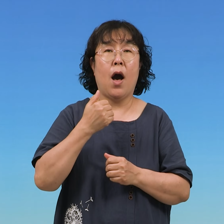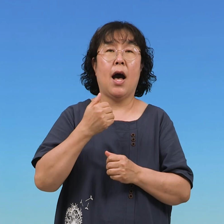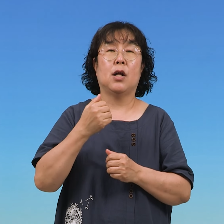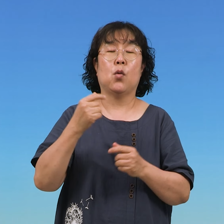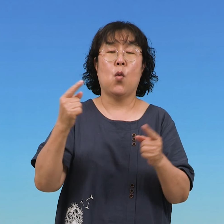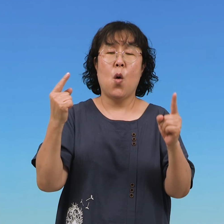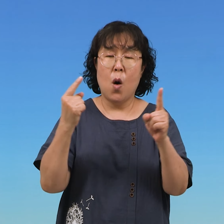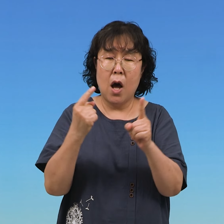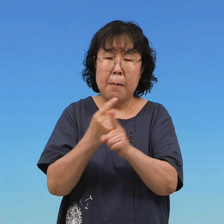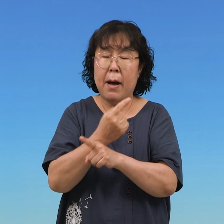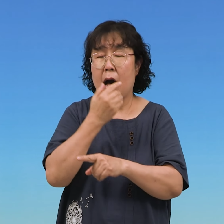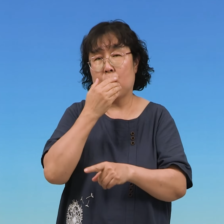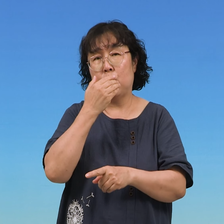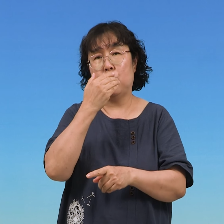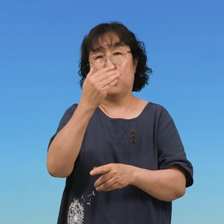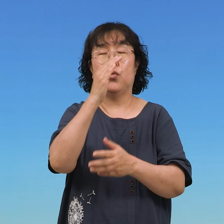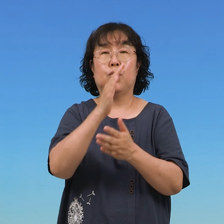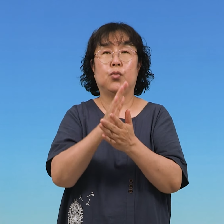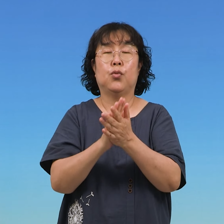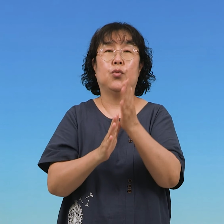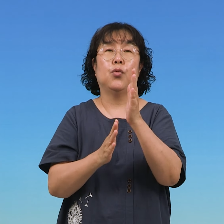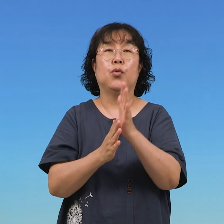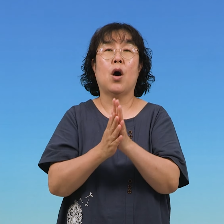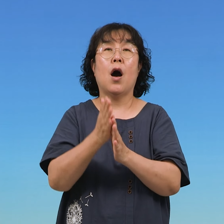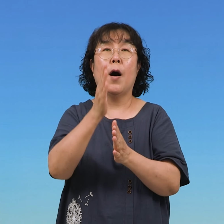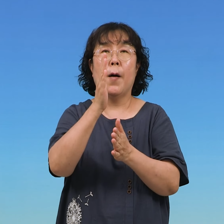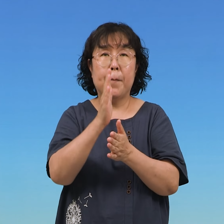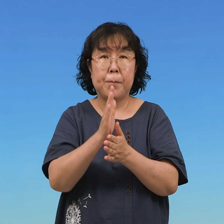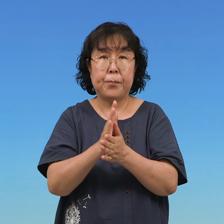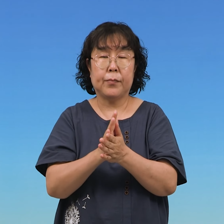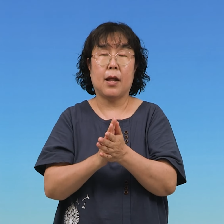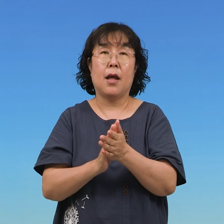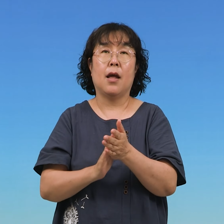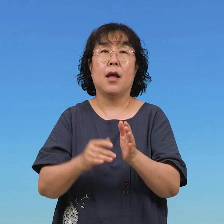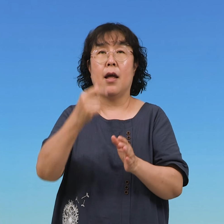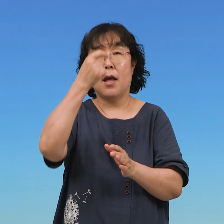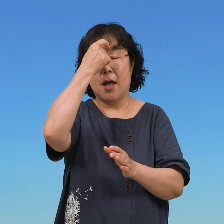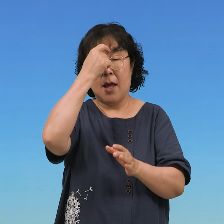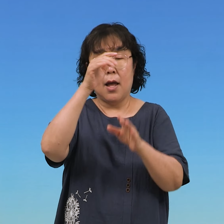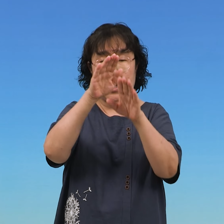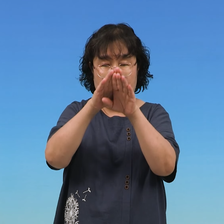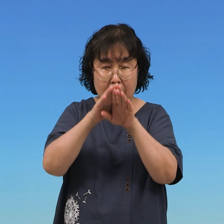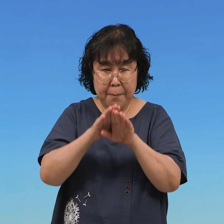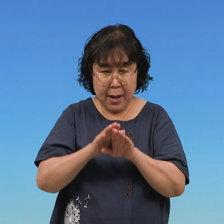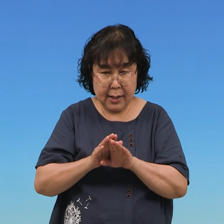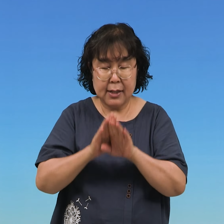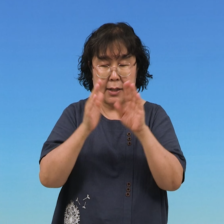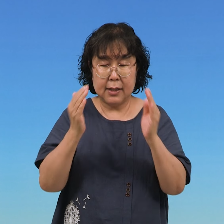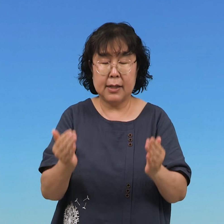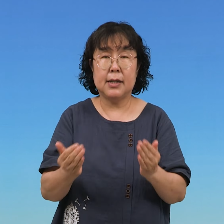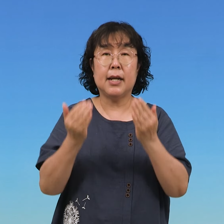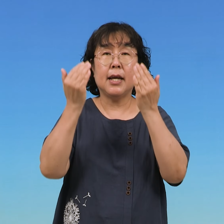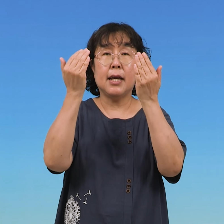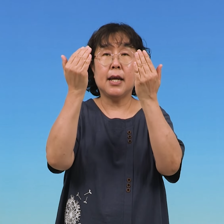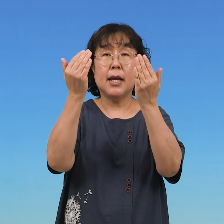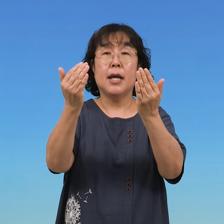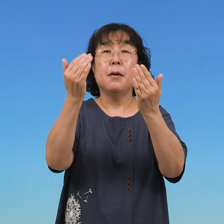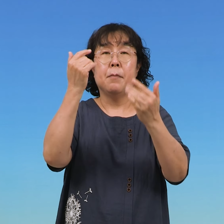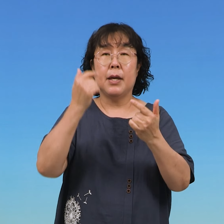무엇과도 누구와도 바꿀 수 없네.